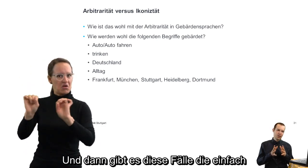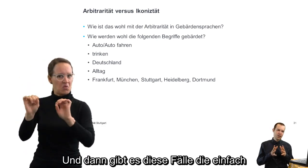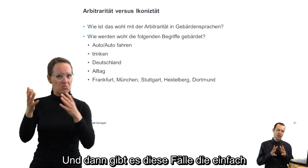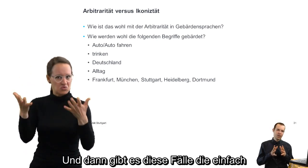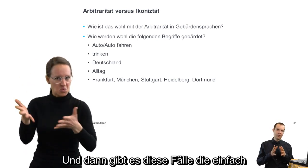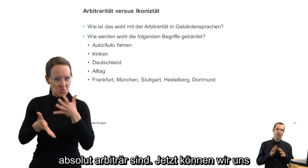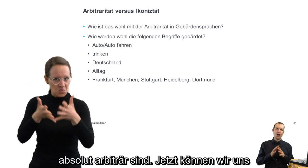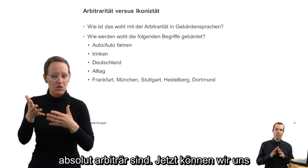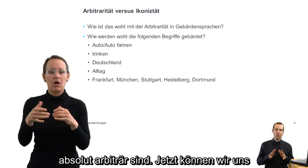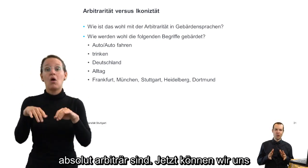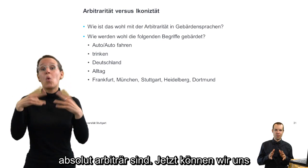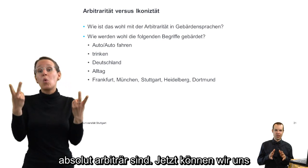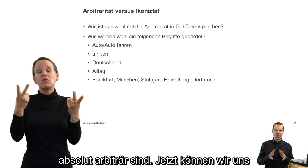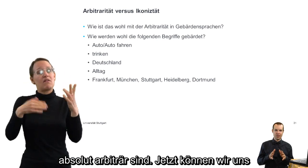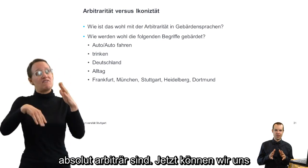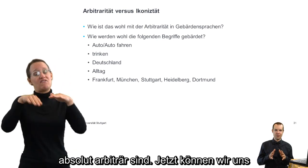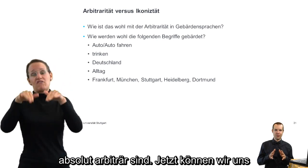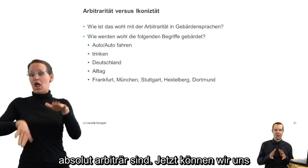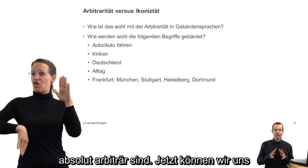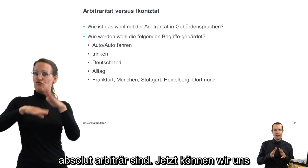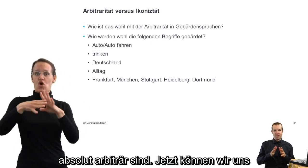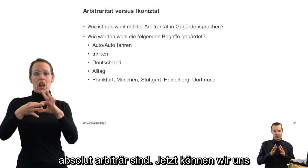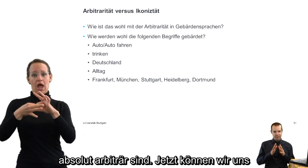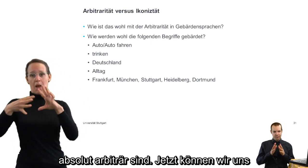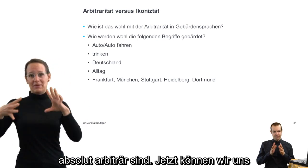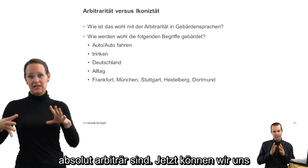diese Fälle, die einfach absolut arbiträr sind.